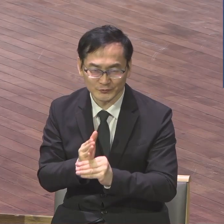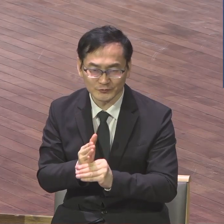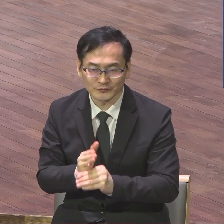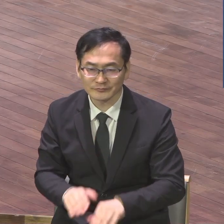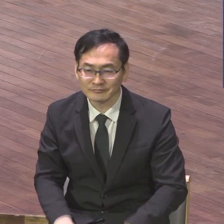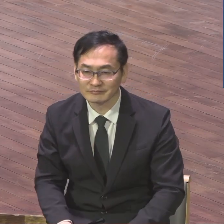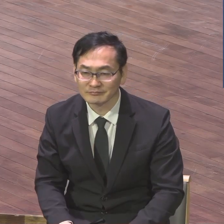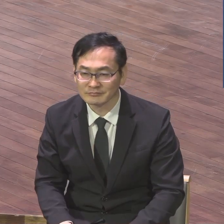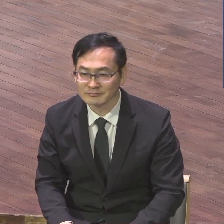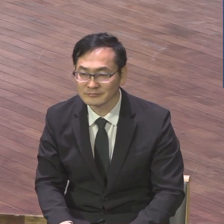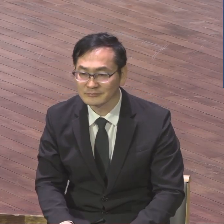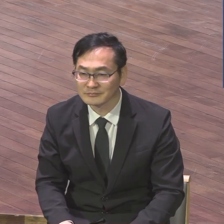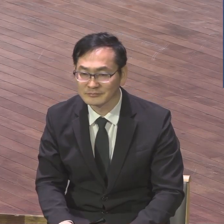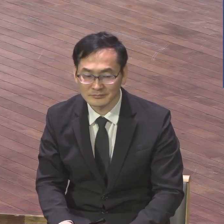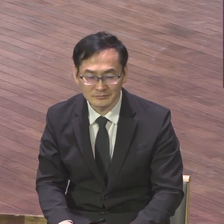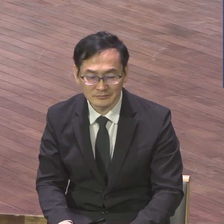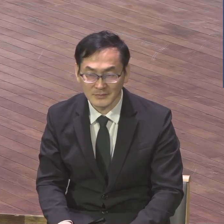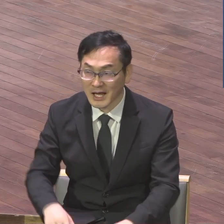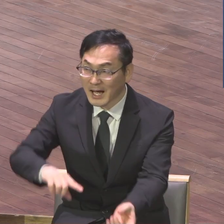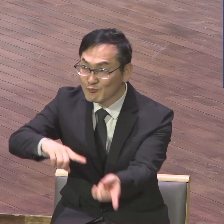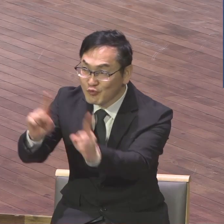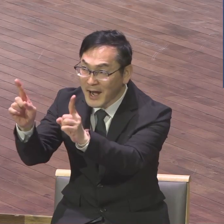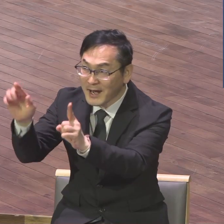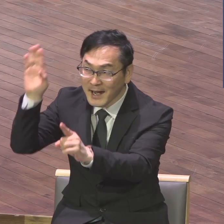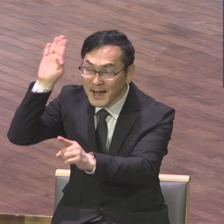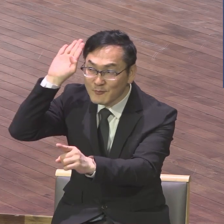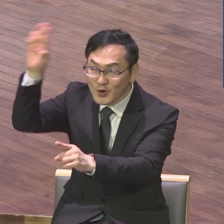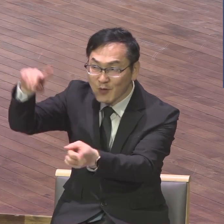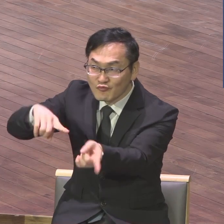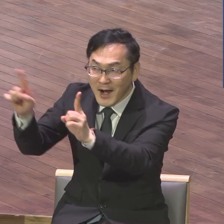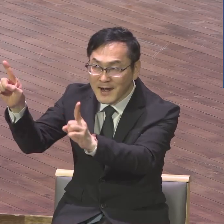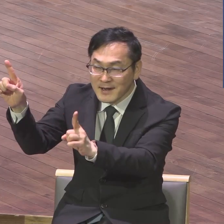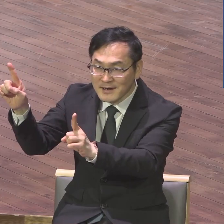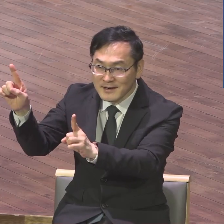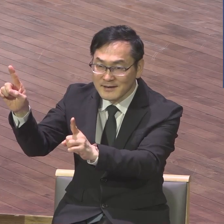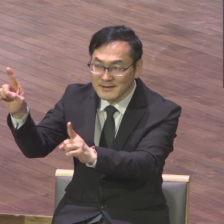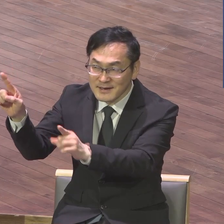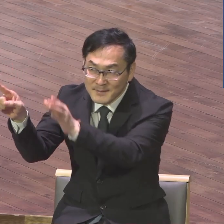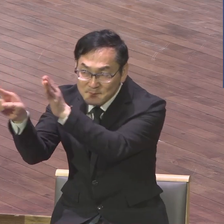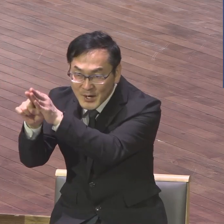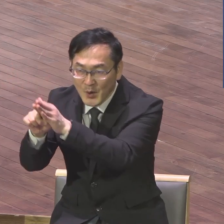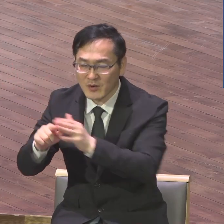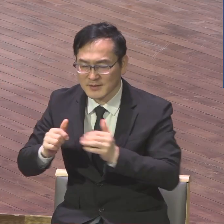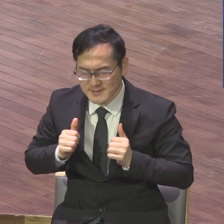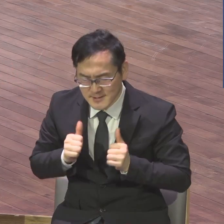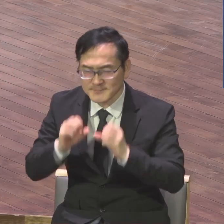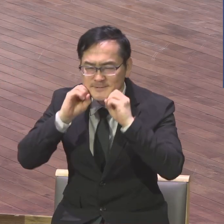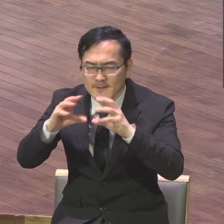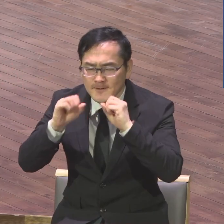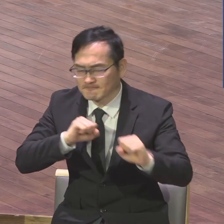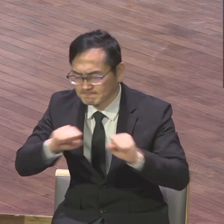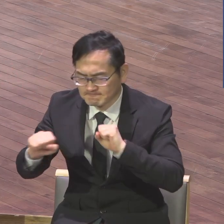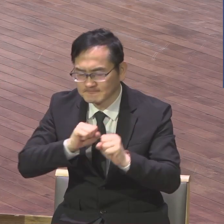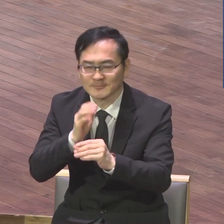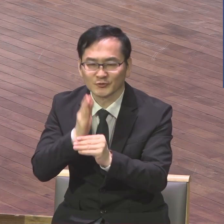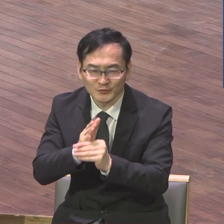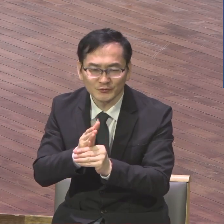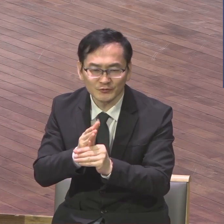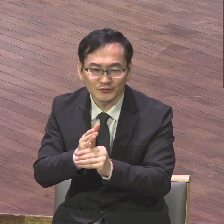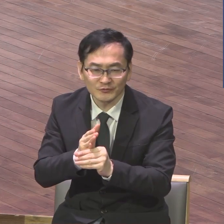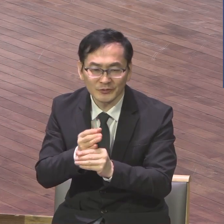멋있죠? 부활을 향해서 달려가는 사람들이다. 얼마나 멋진 고백입니까?